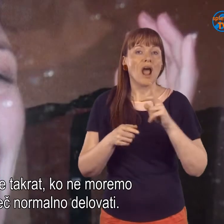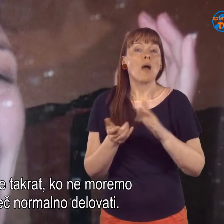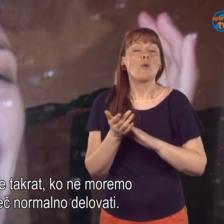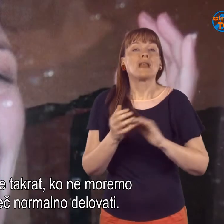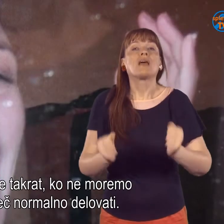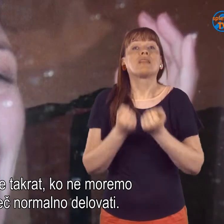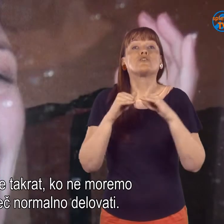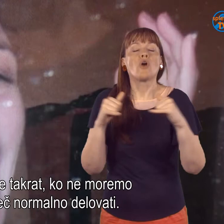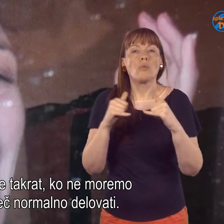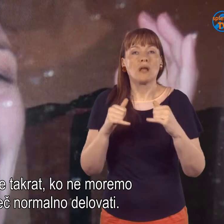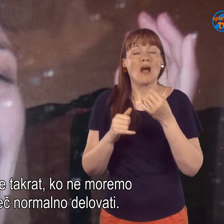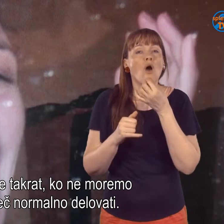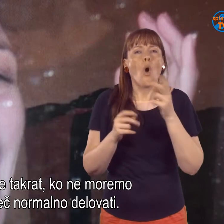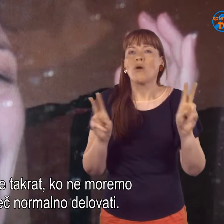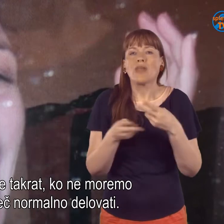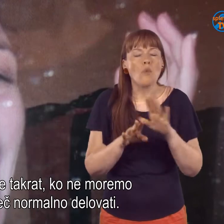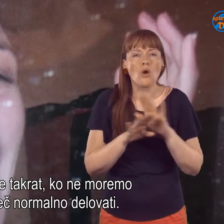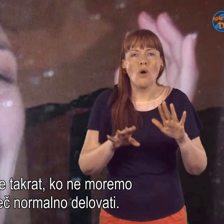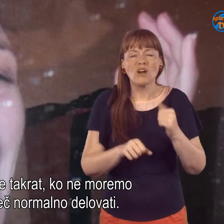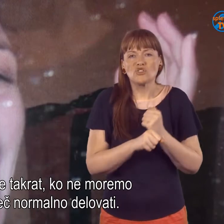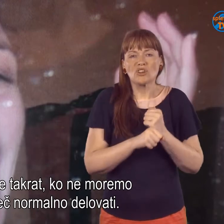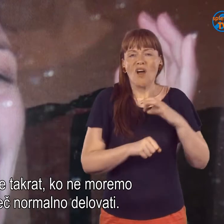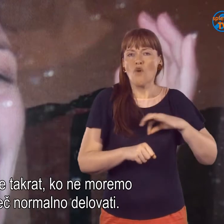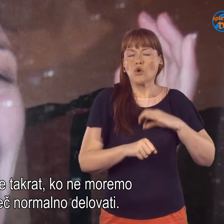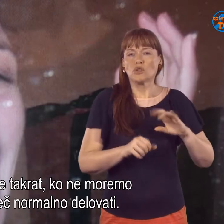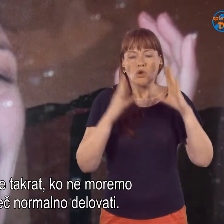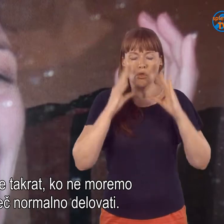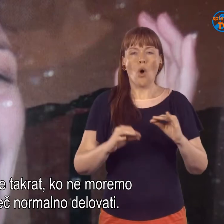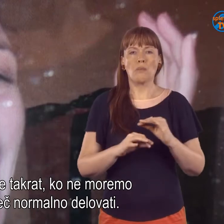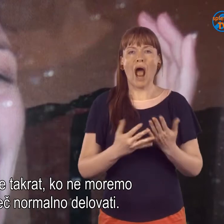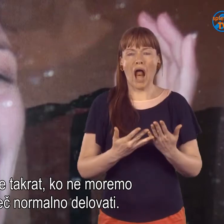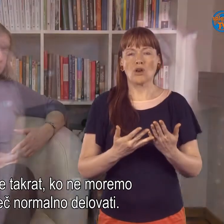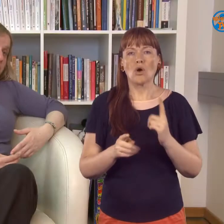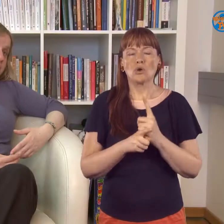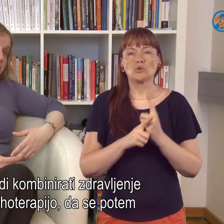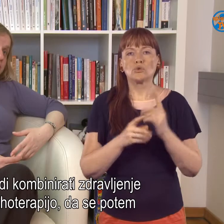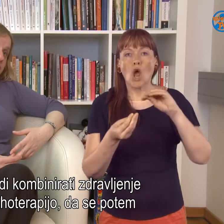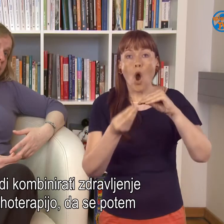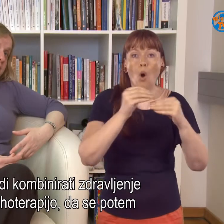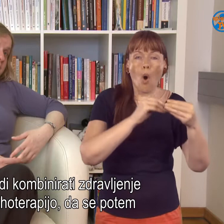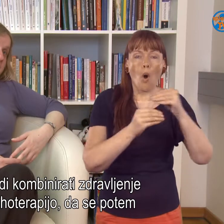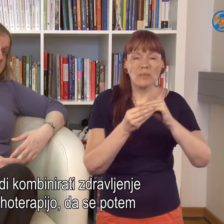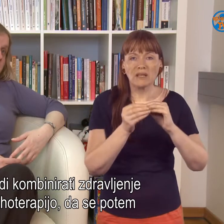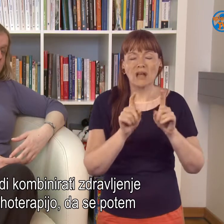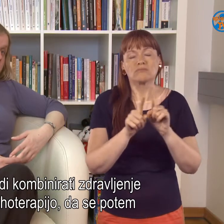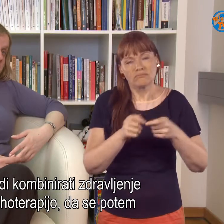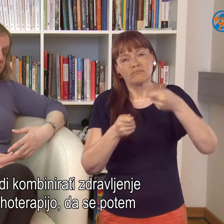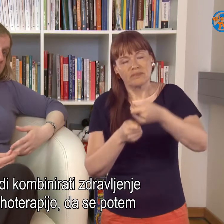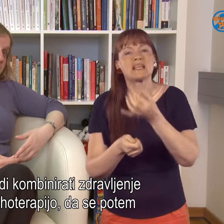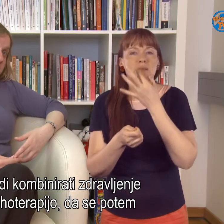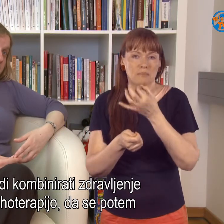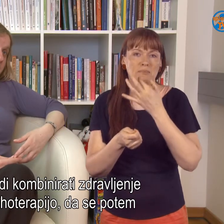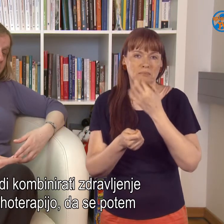obliko? Ja, takrat, ko mi ne moremo več funkcionirati normalno. Pa potem tudi kombinirati zdravljenje